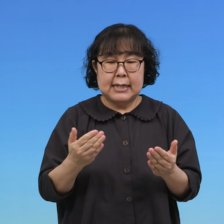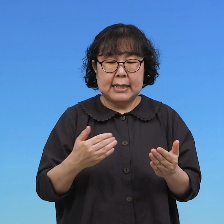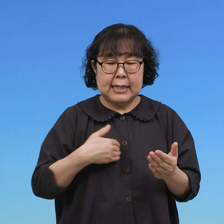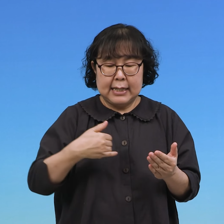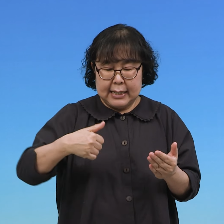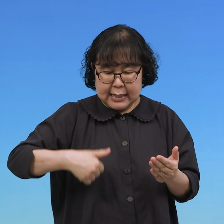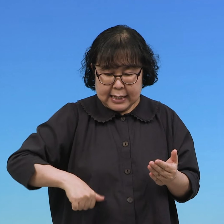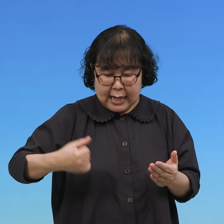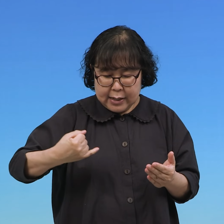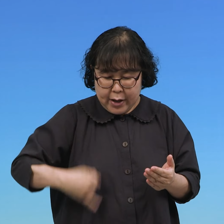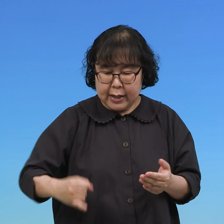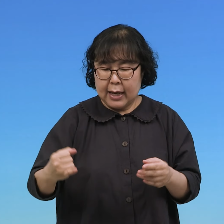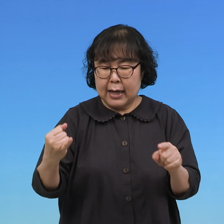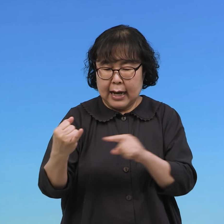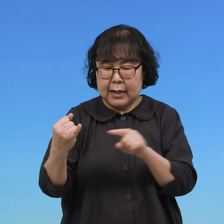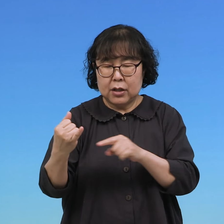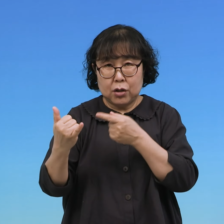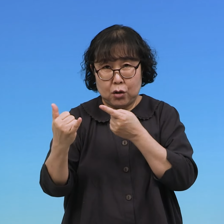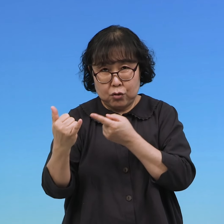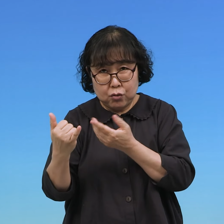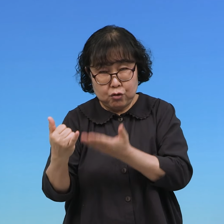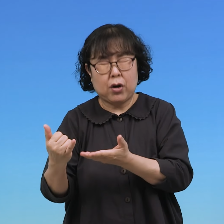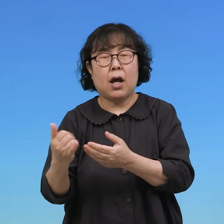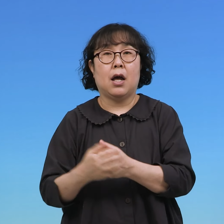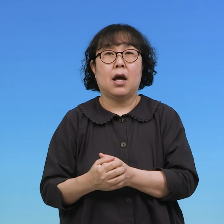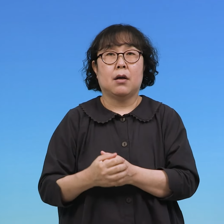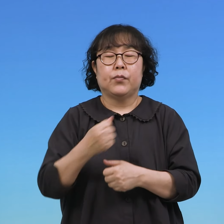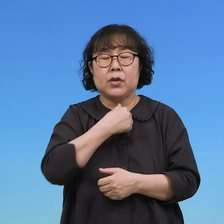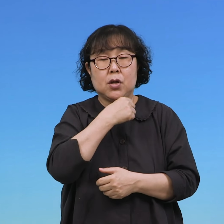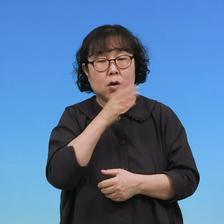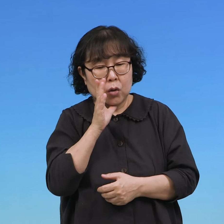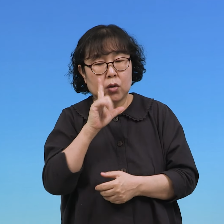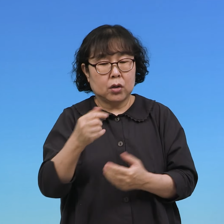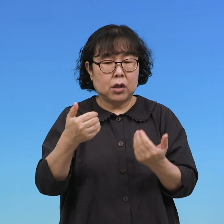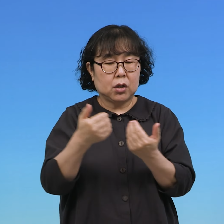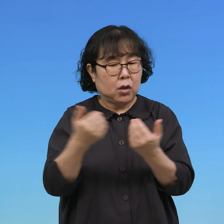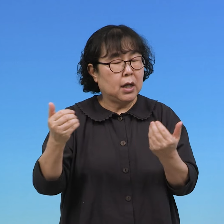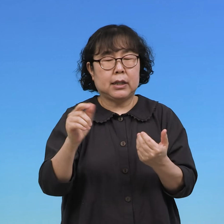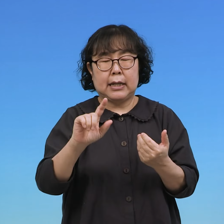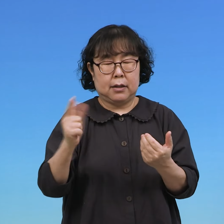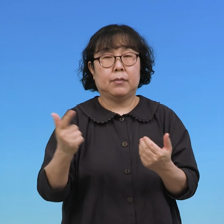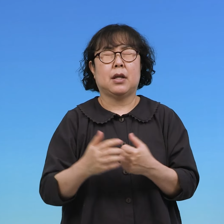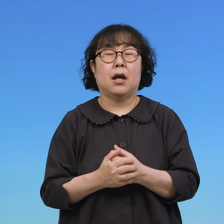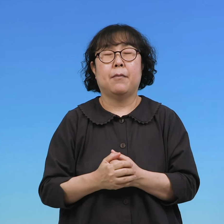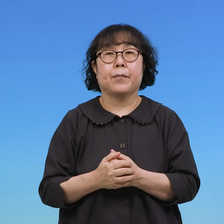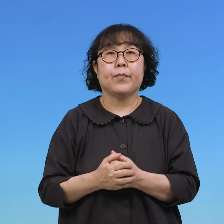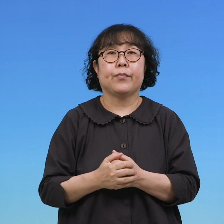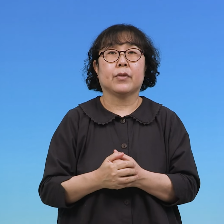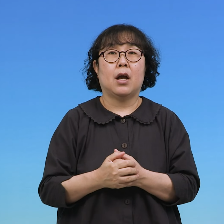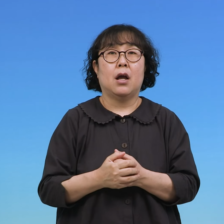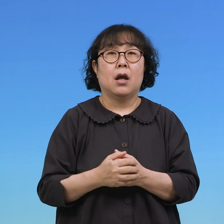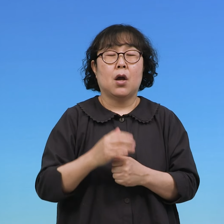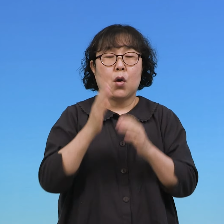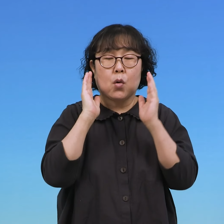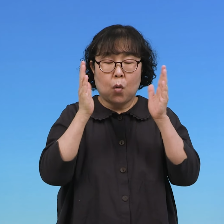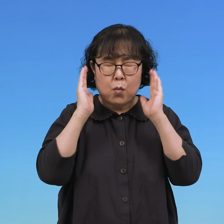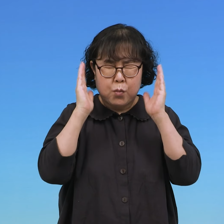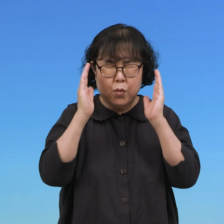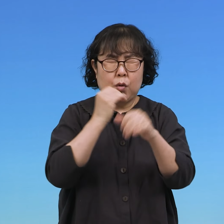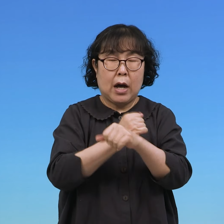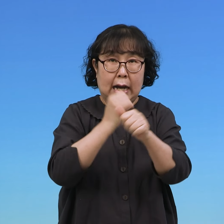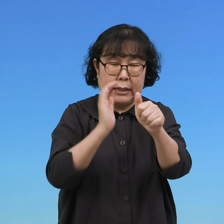늙어도 그것을 떠나지 아니하리라. 간곡히 부탁합니다. 공부하셔야 돼요. 성경적인 가치관에